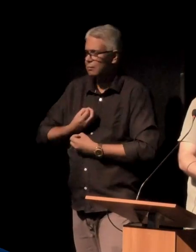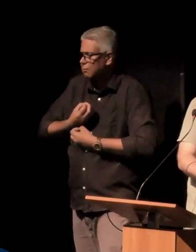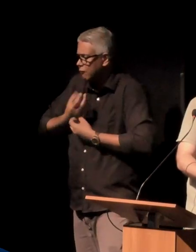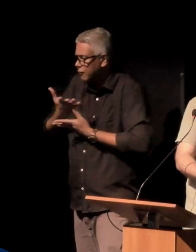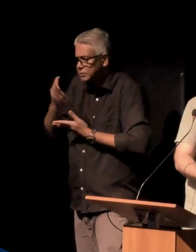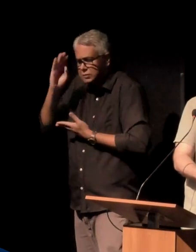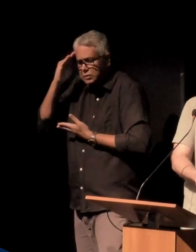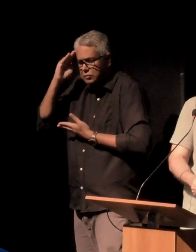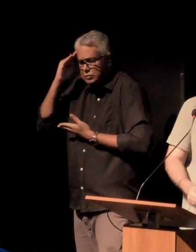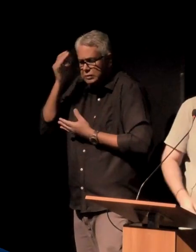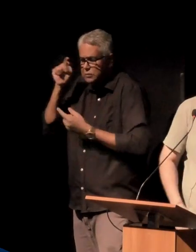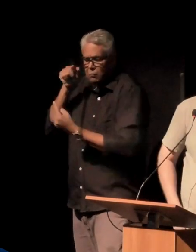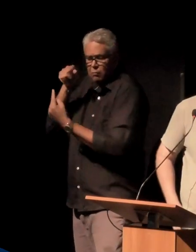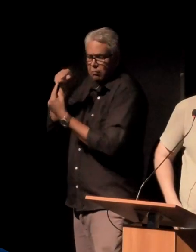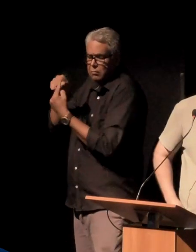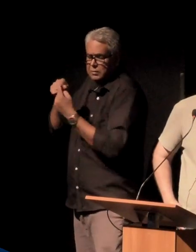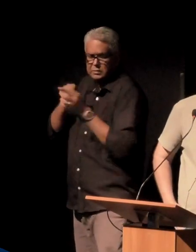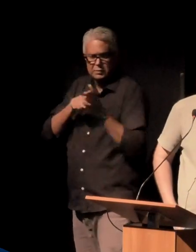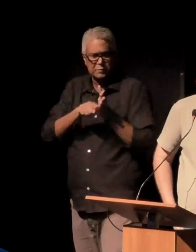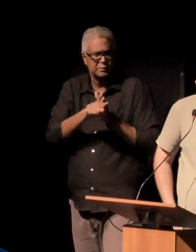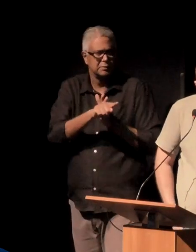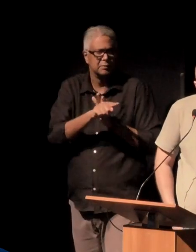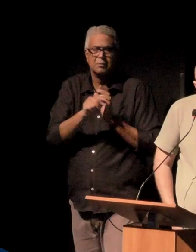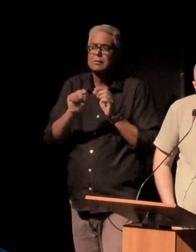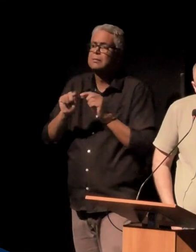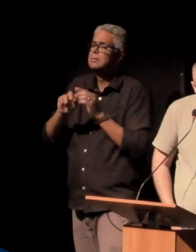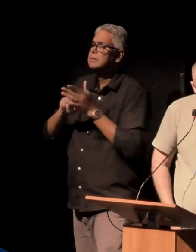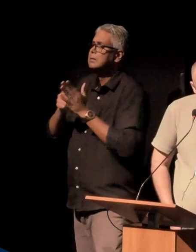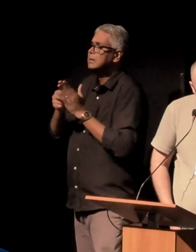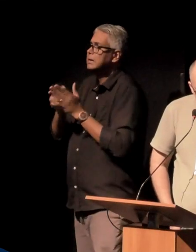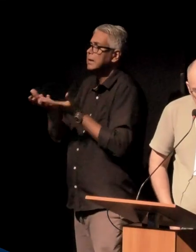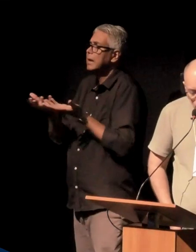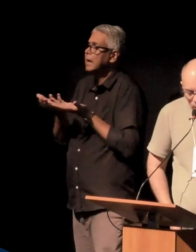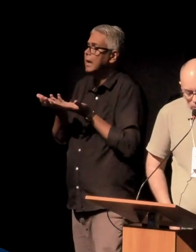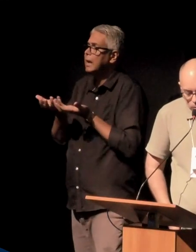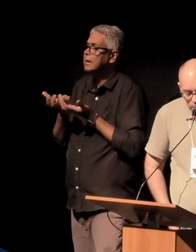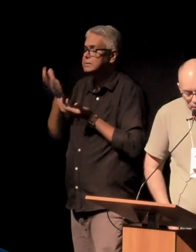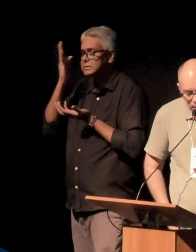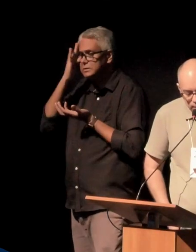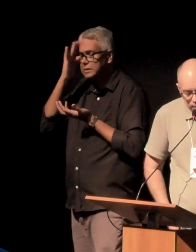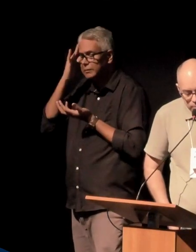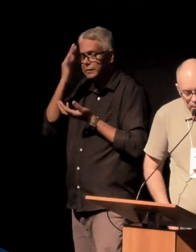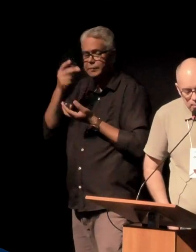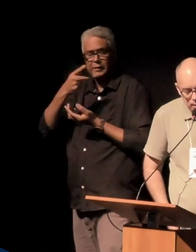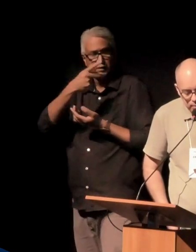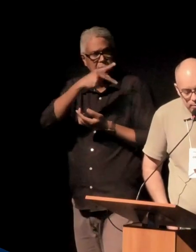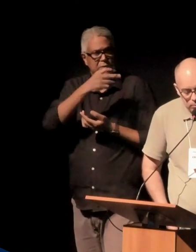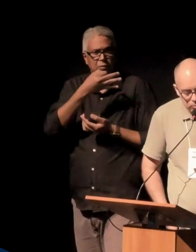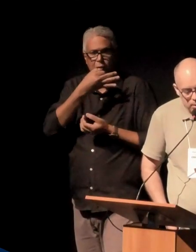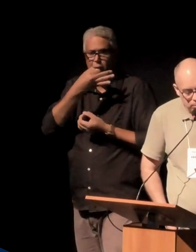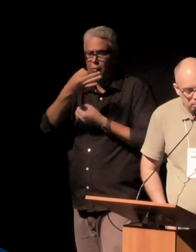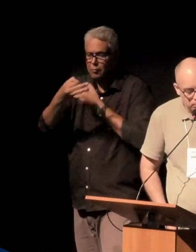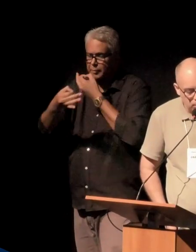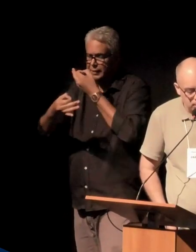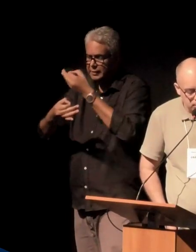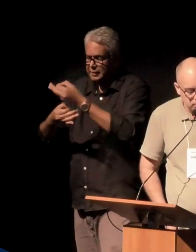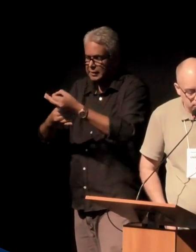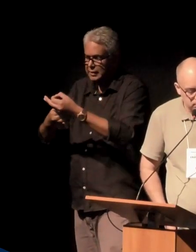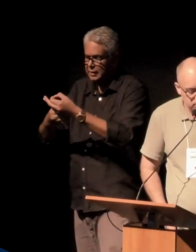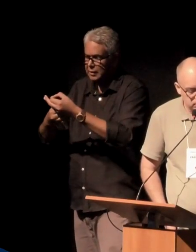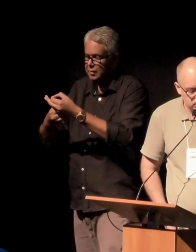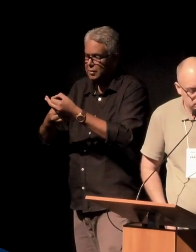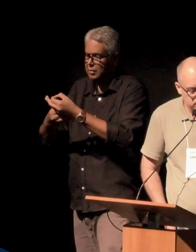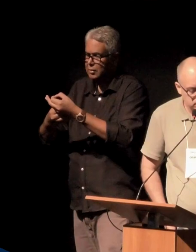bem o que ele tá querendo saber em relação ao diretor de escola Qual a sua opinião a respeito da eleição dos diretores da escola